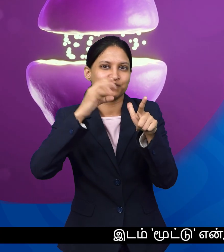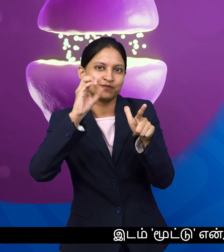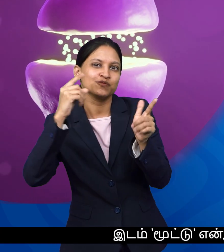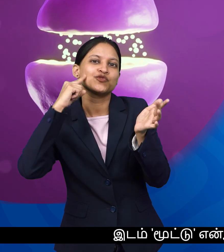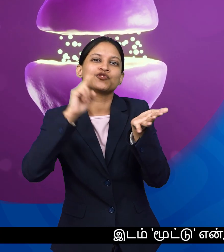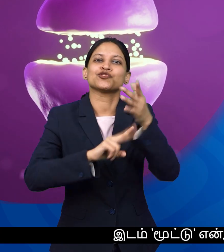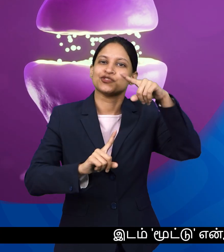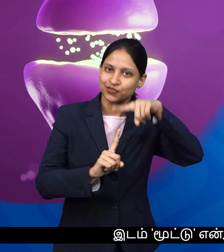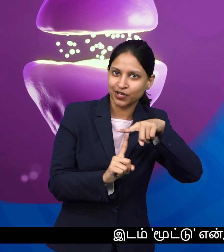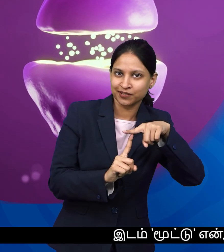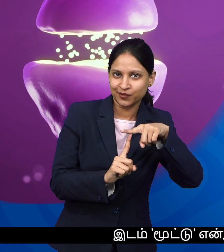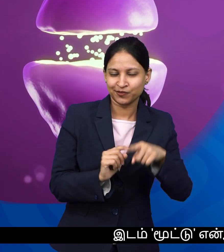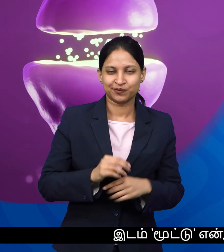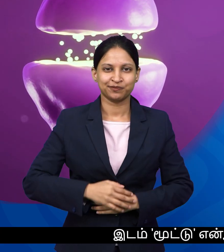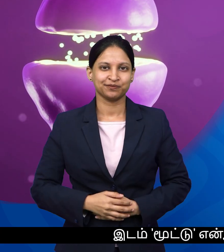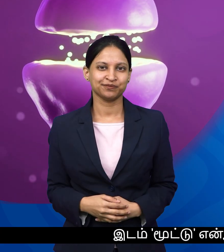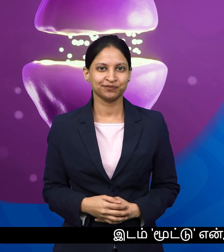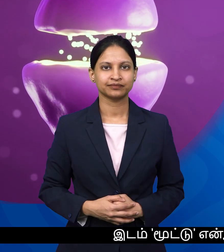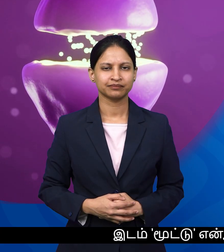அழைக்கப்படுகிறது.